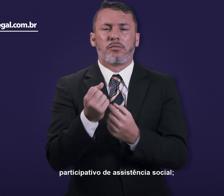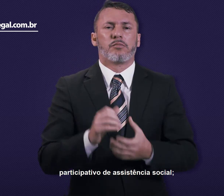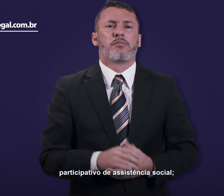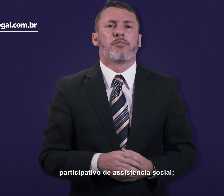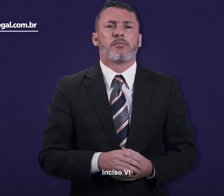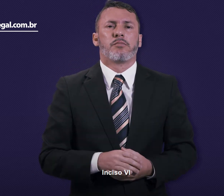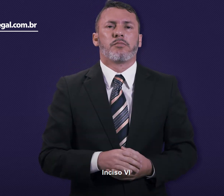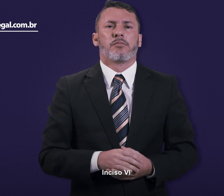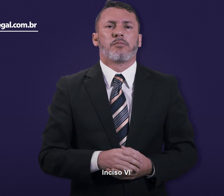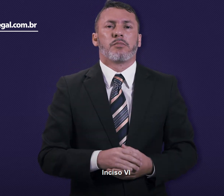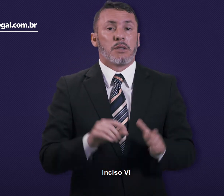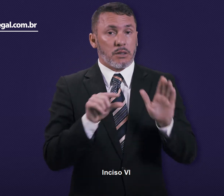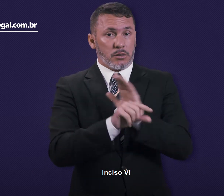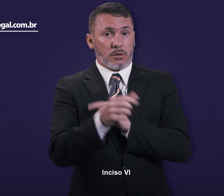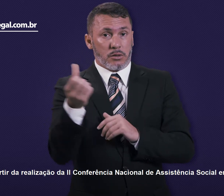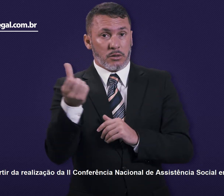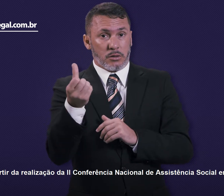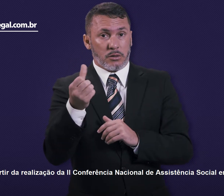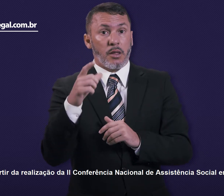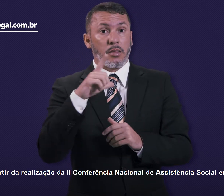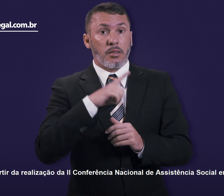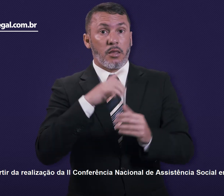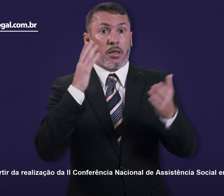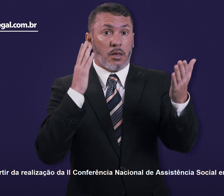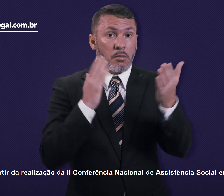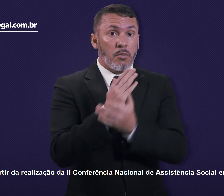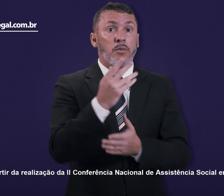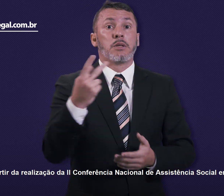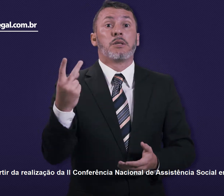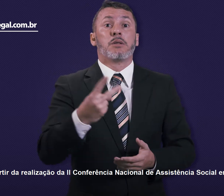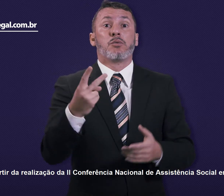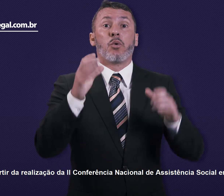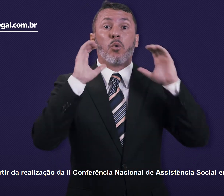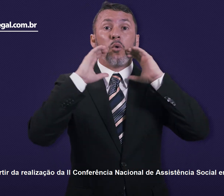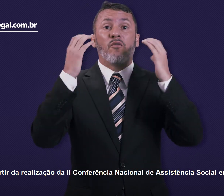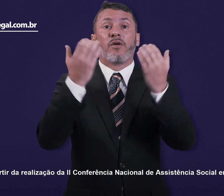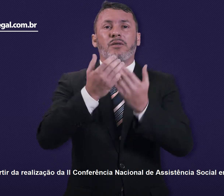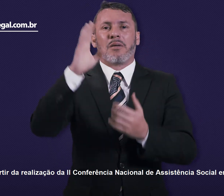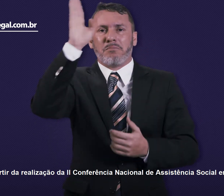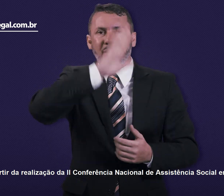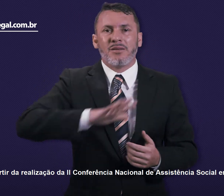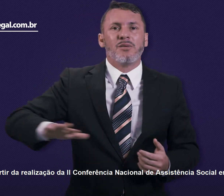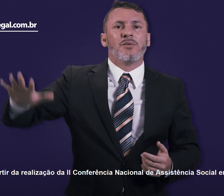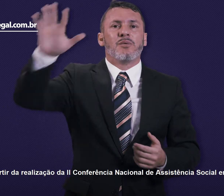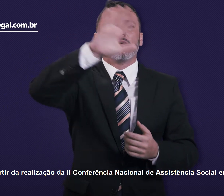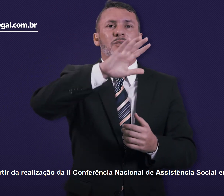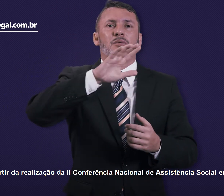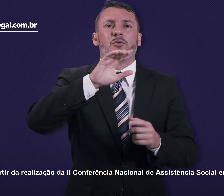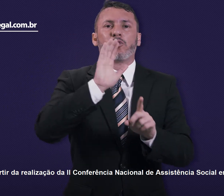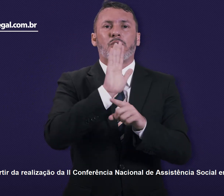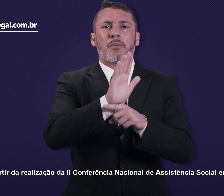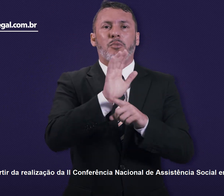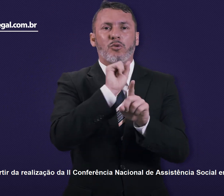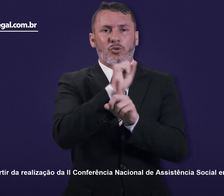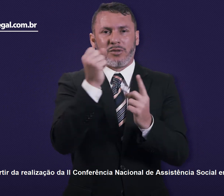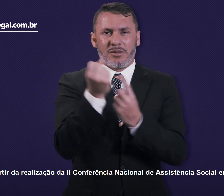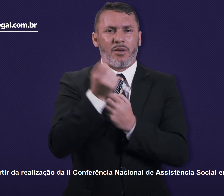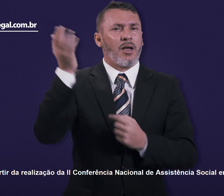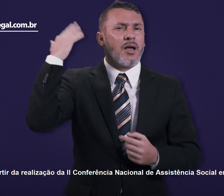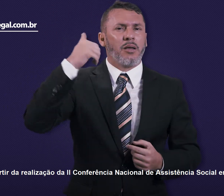assistência social. Inciso 6. A partir da realização da Segunda Conferência Nacional de Assistência Social